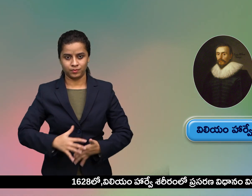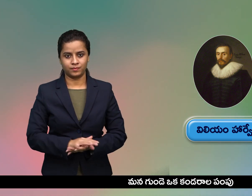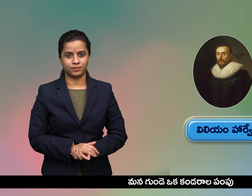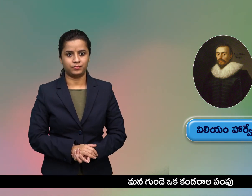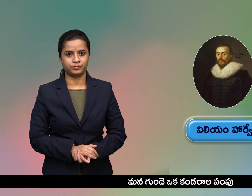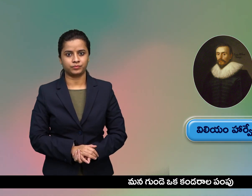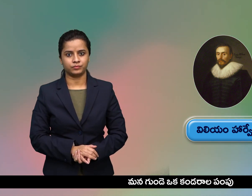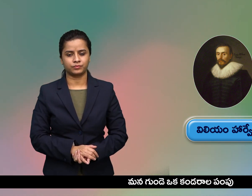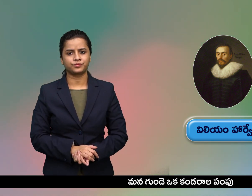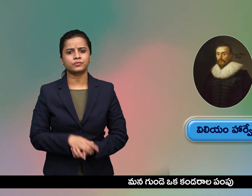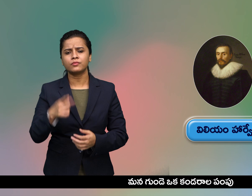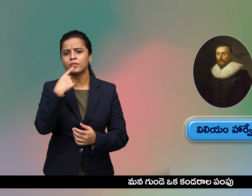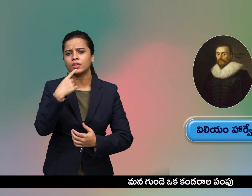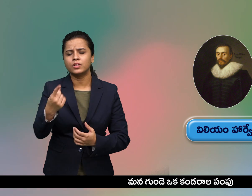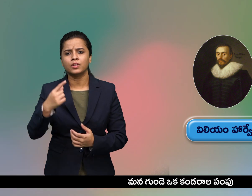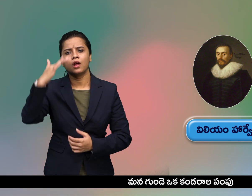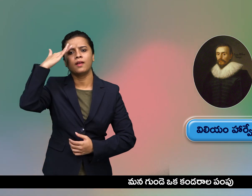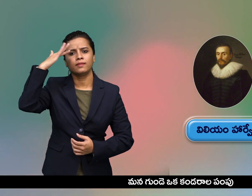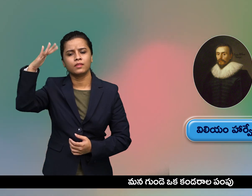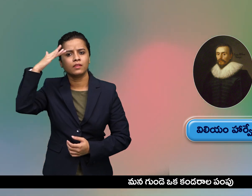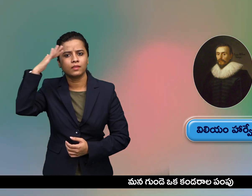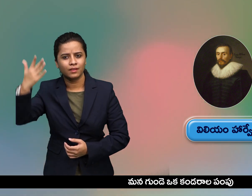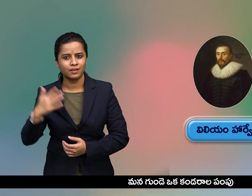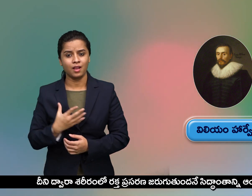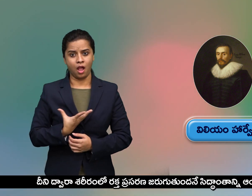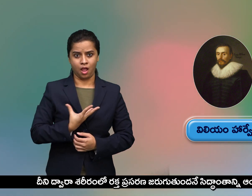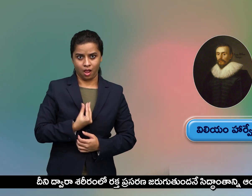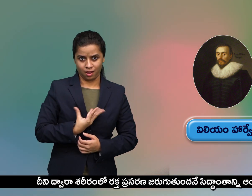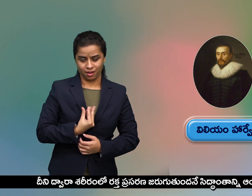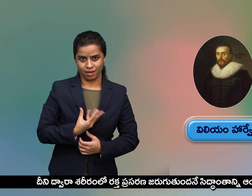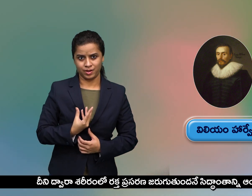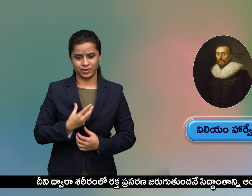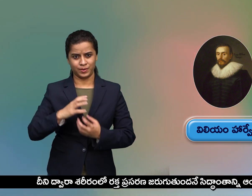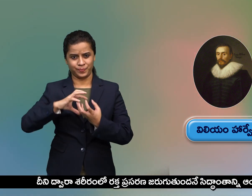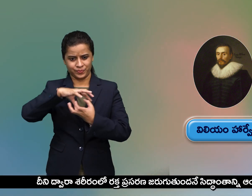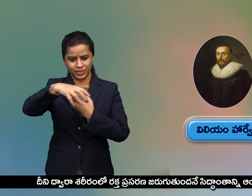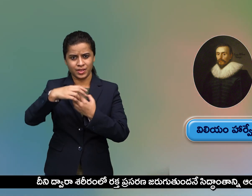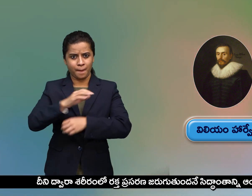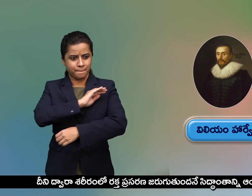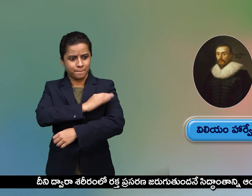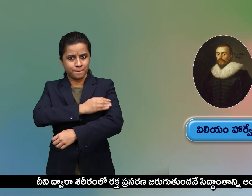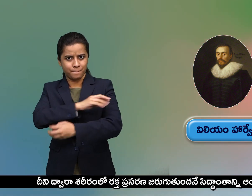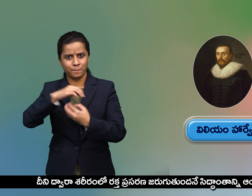మన గుండె ఒక కండరాల పంపు. దీని ద్వారా శరీరంలో రక్త ప్రసరణ